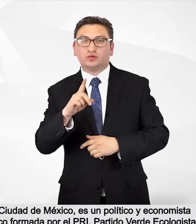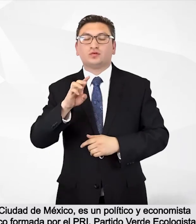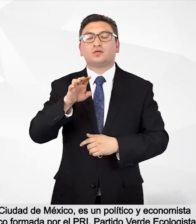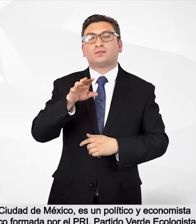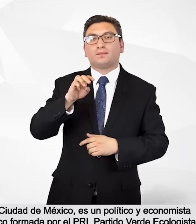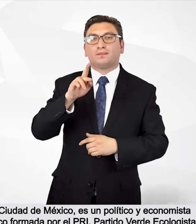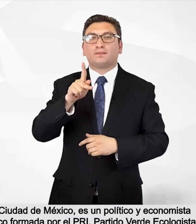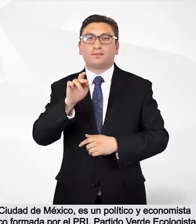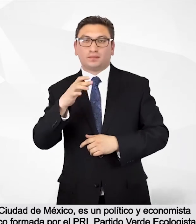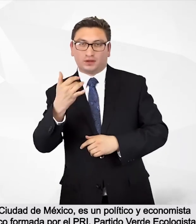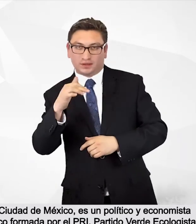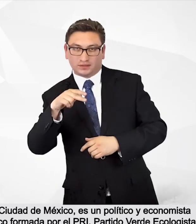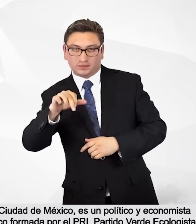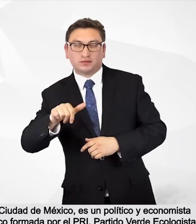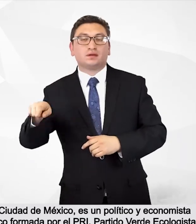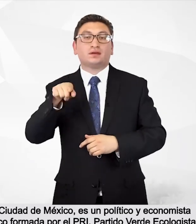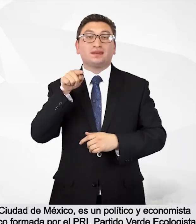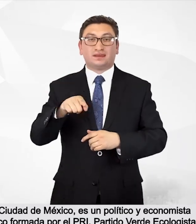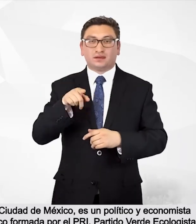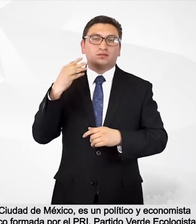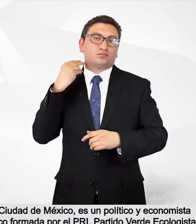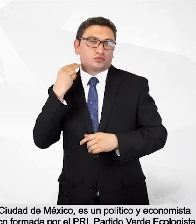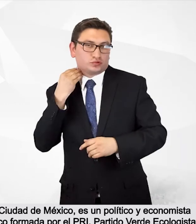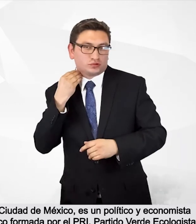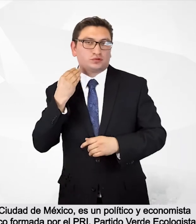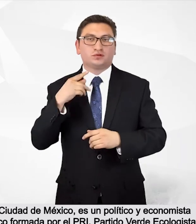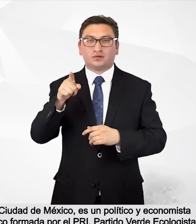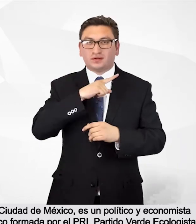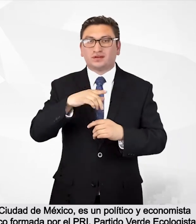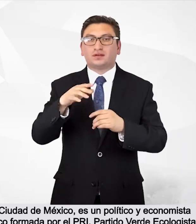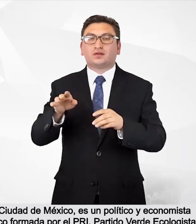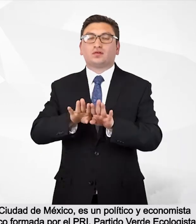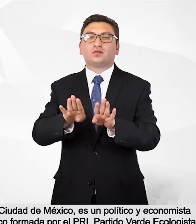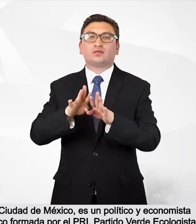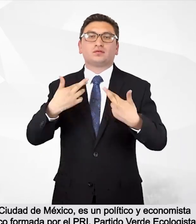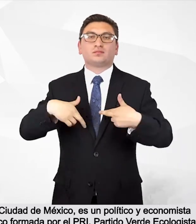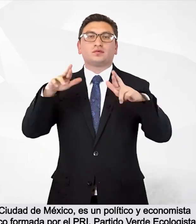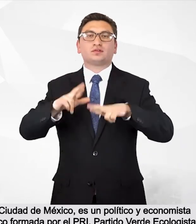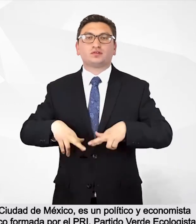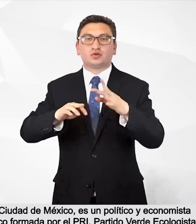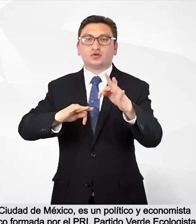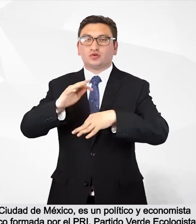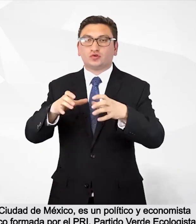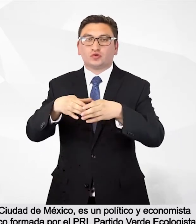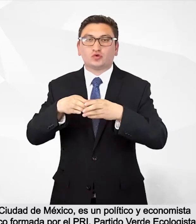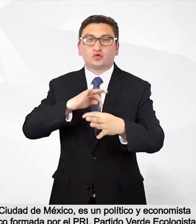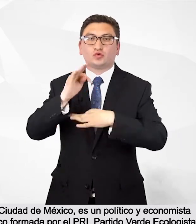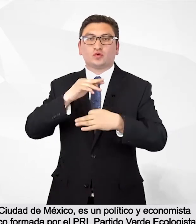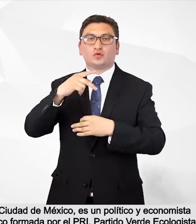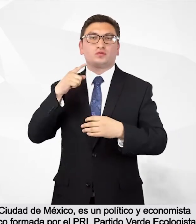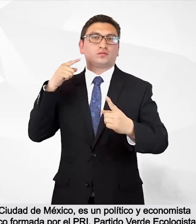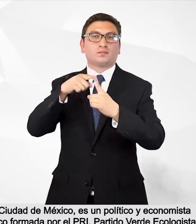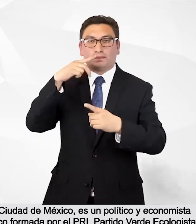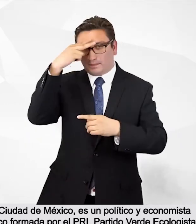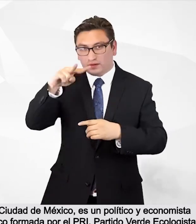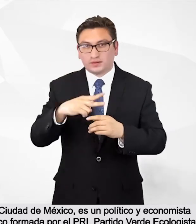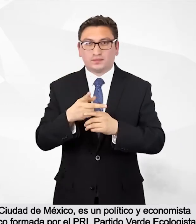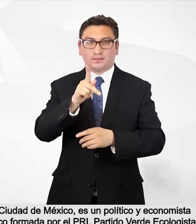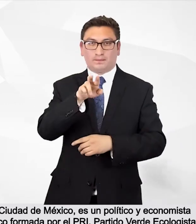Curibreña. Nació en la Ciudad de México. Es un político y economista que representa a la coalición Todos por México formada por